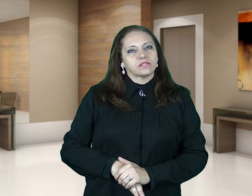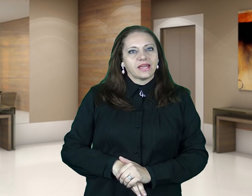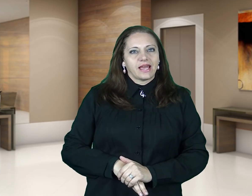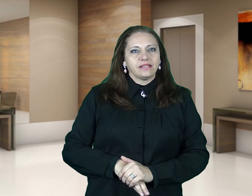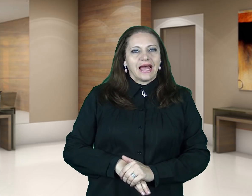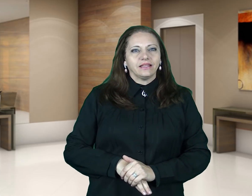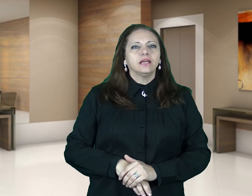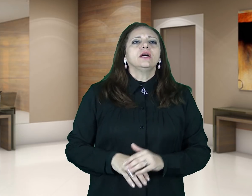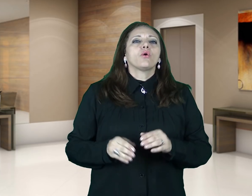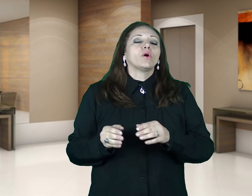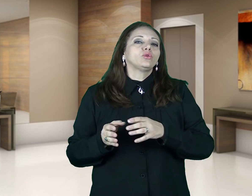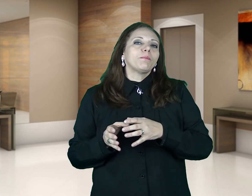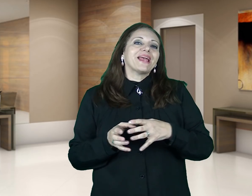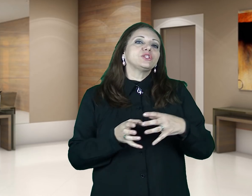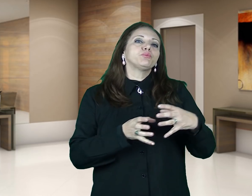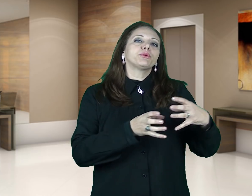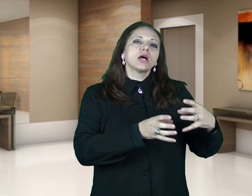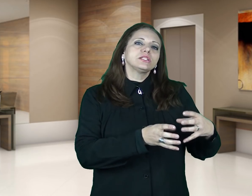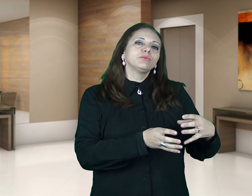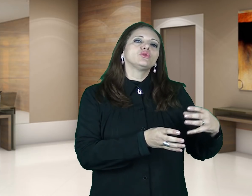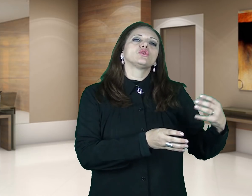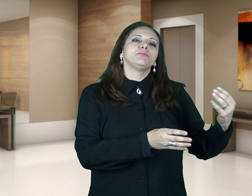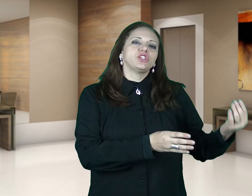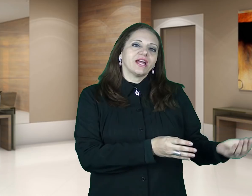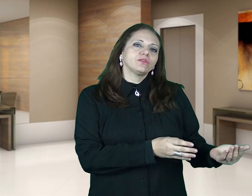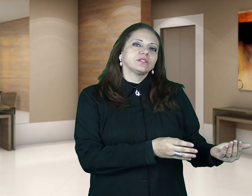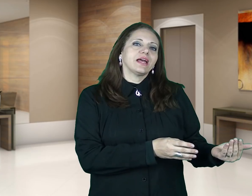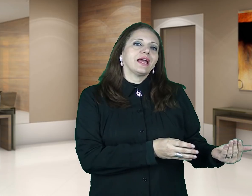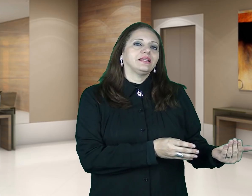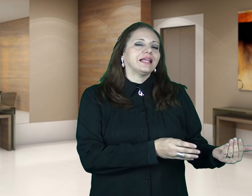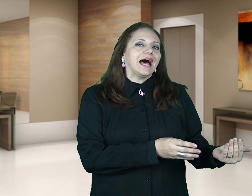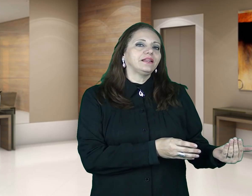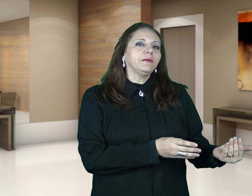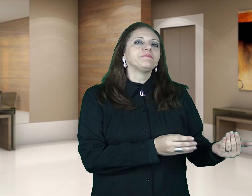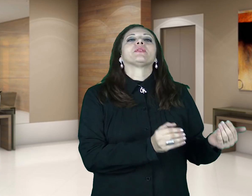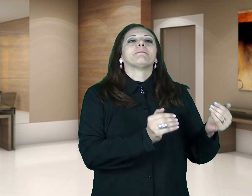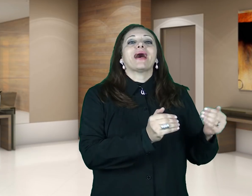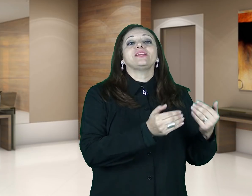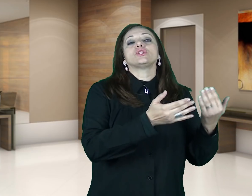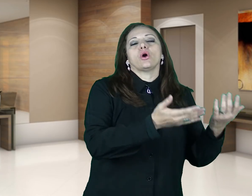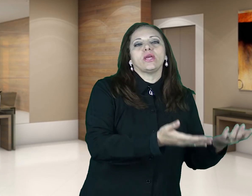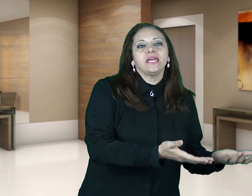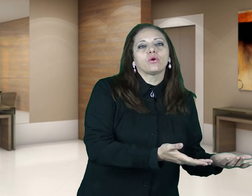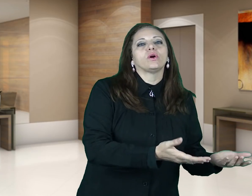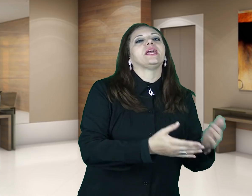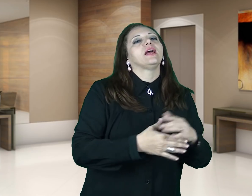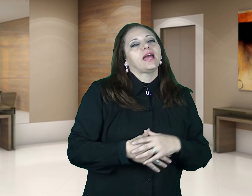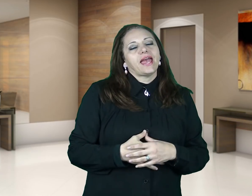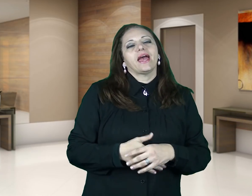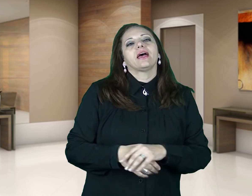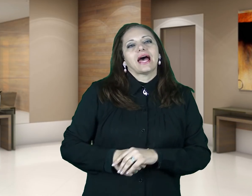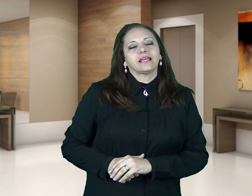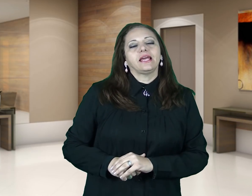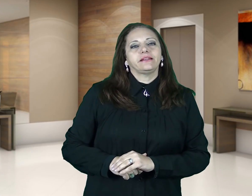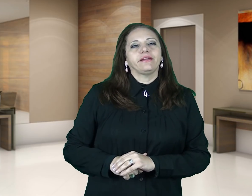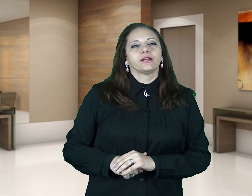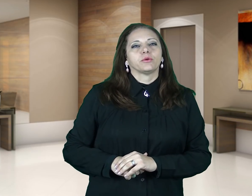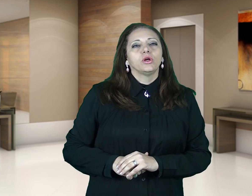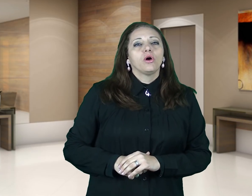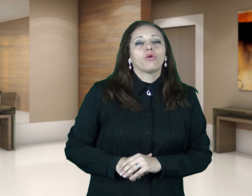objetos da realidade. Quanto mais próximo dos objetos da realidade, mais ícone é aquele termo.